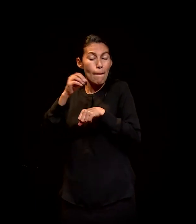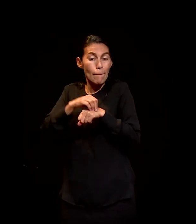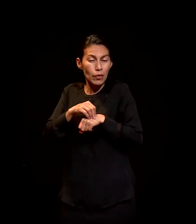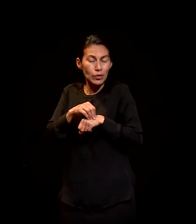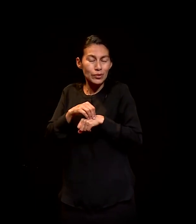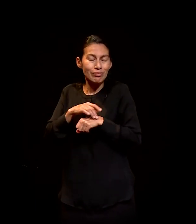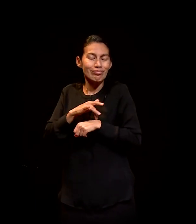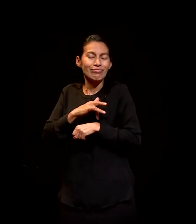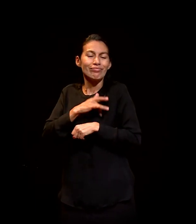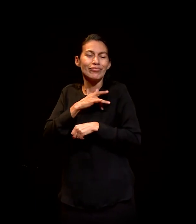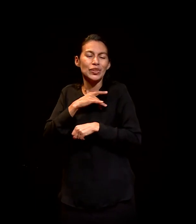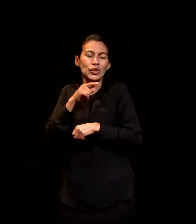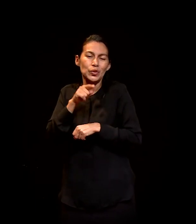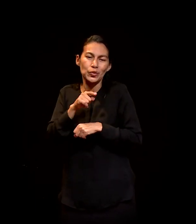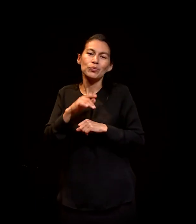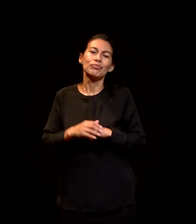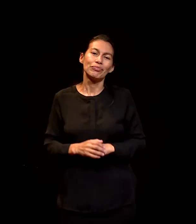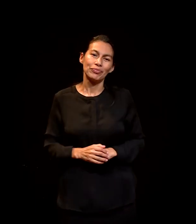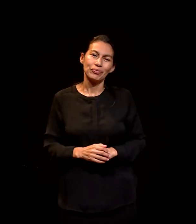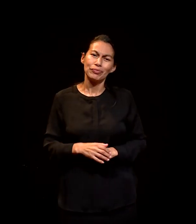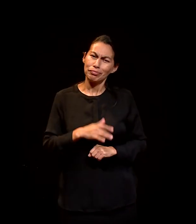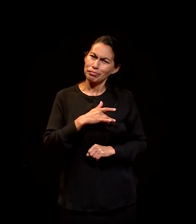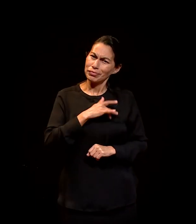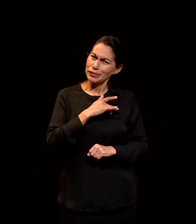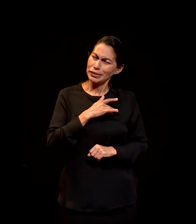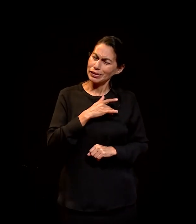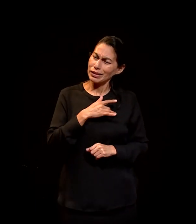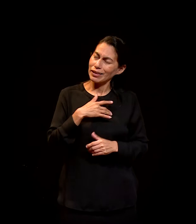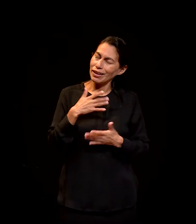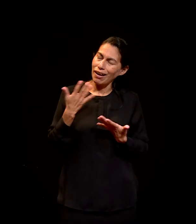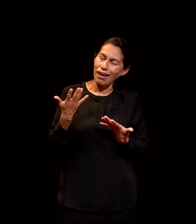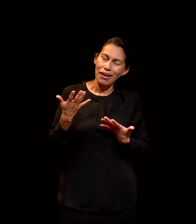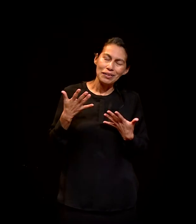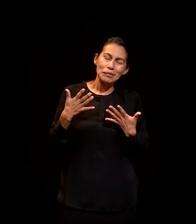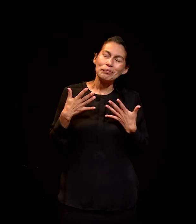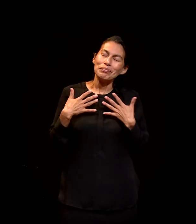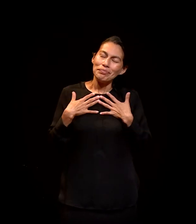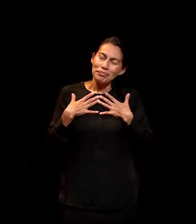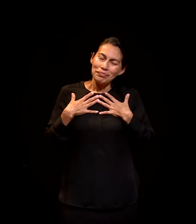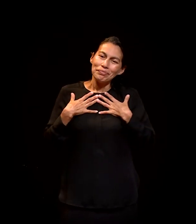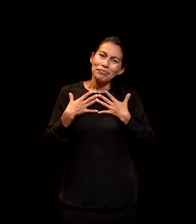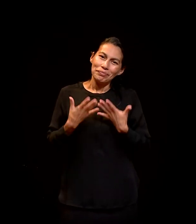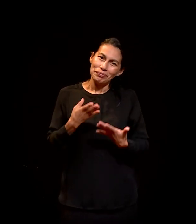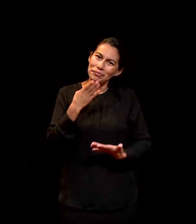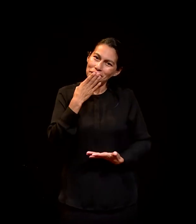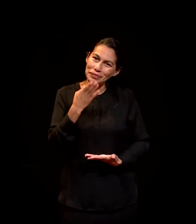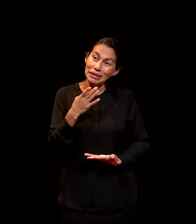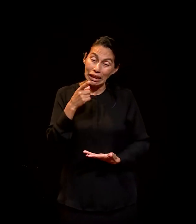eras tú entonces pues yo me sentí muy halagada de qué